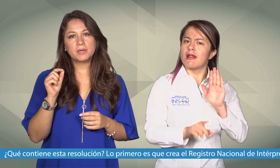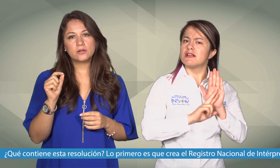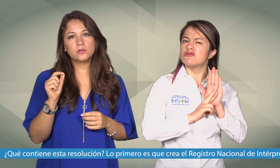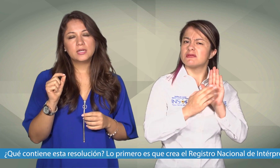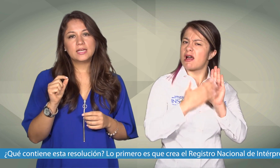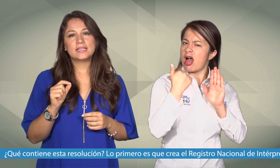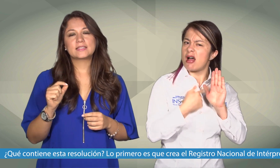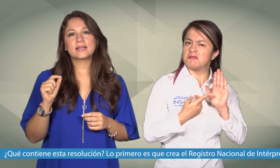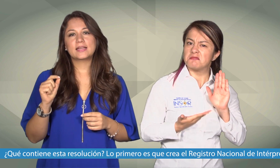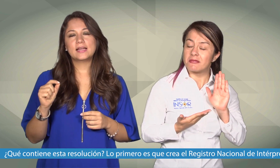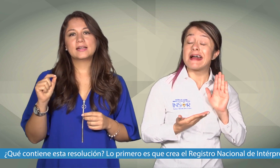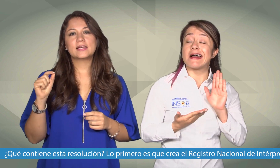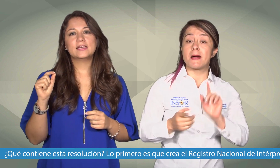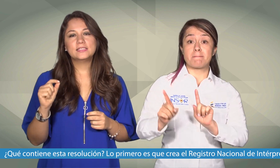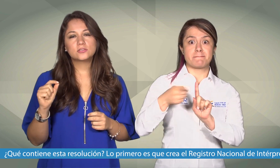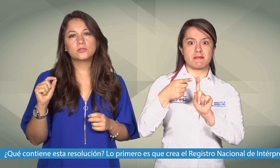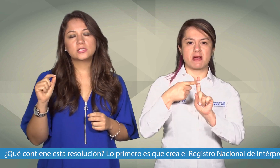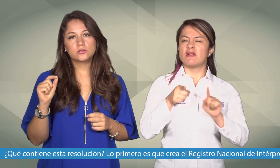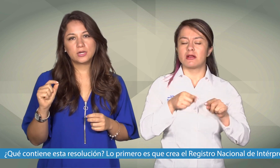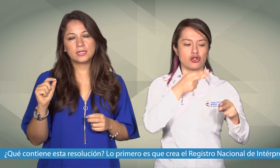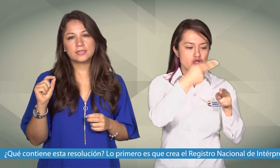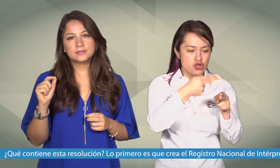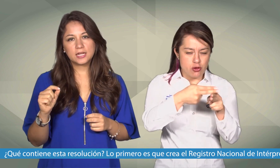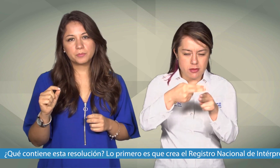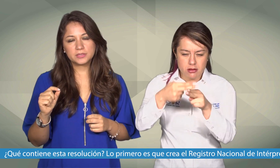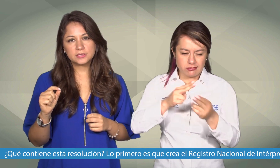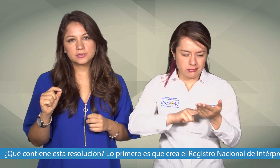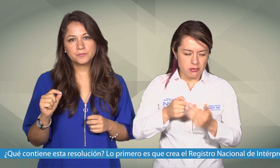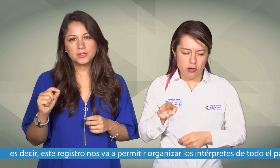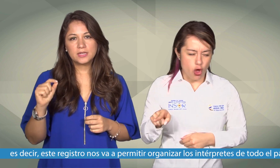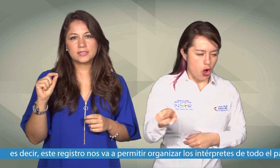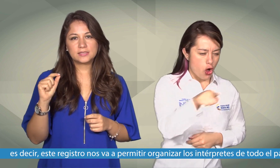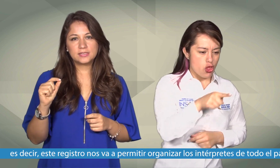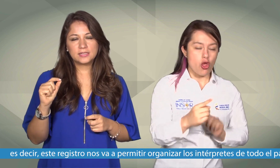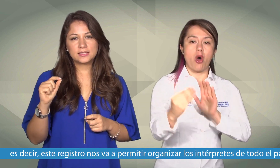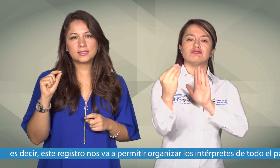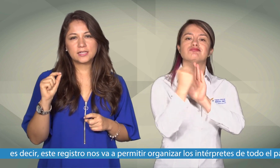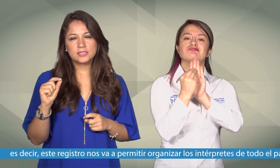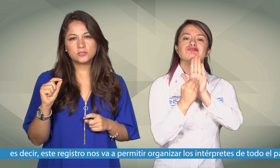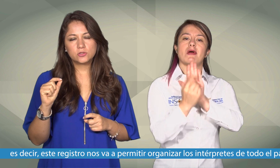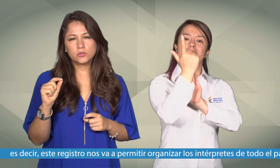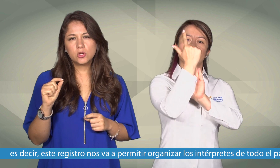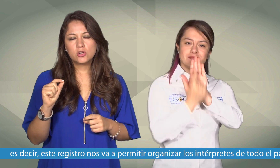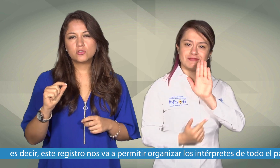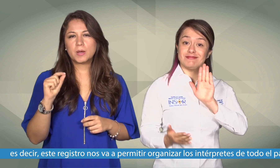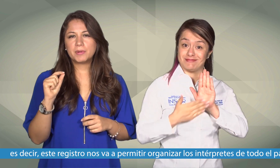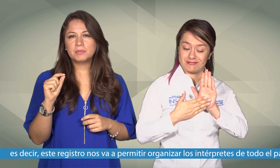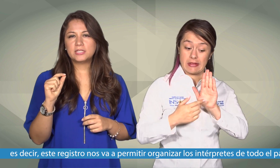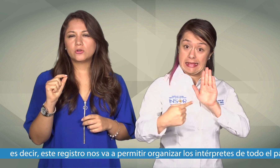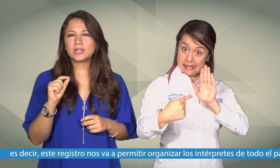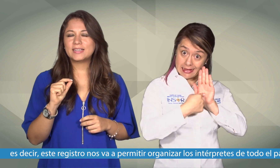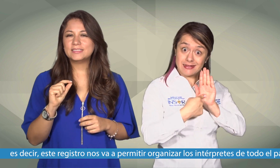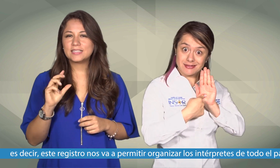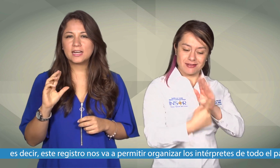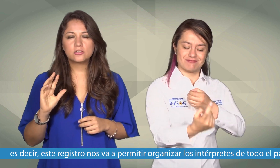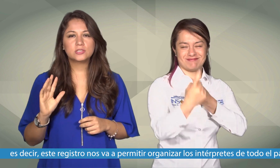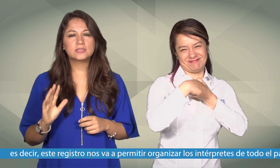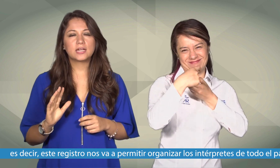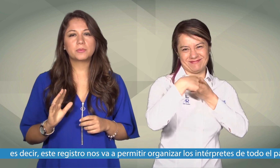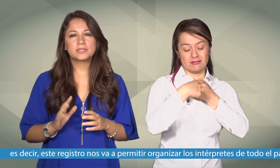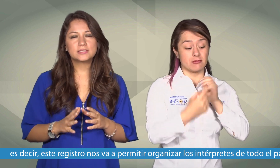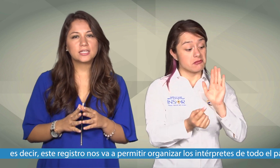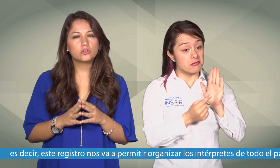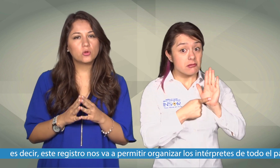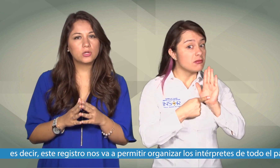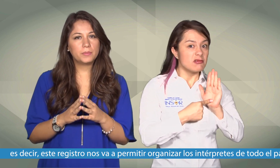Lo primero es que crea el Registro Nacional de Intérpretes. Es decir, este registro nos va a permitir organizar a